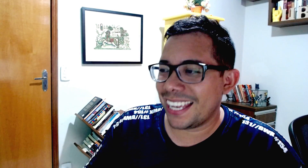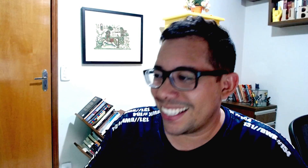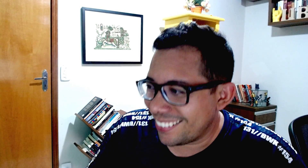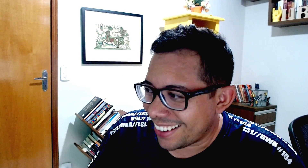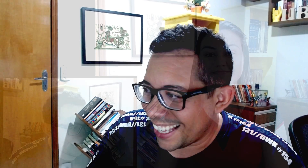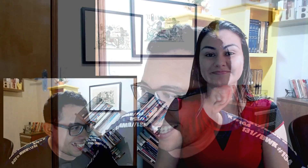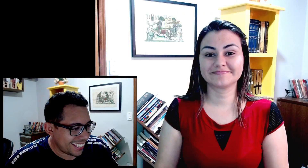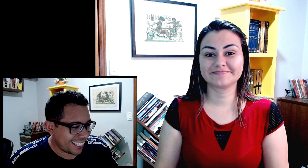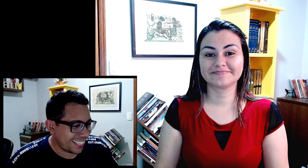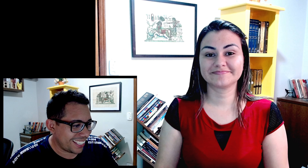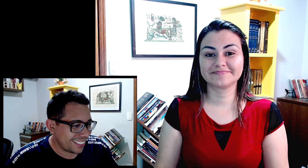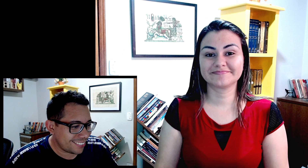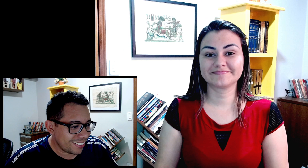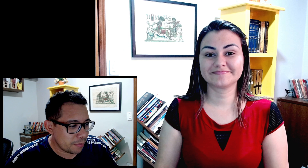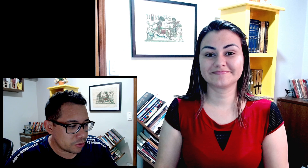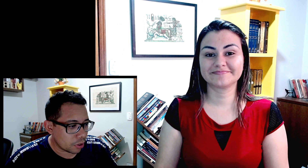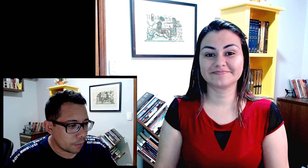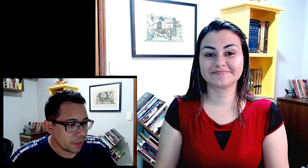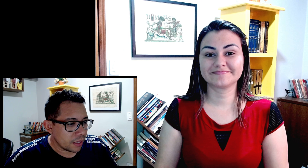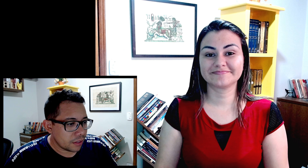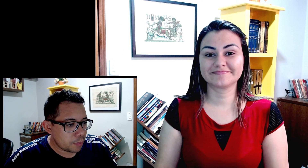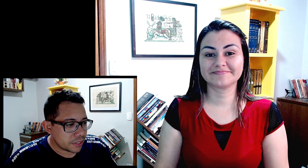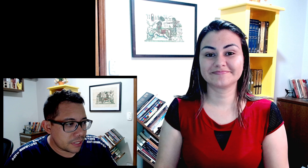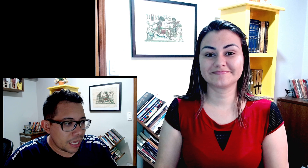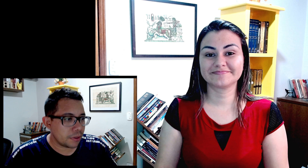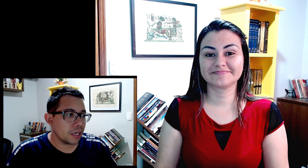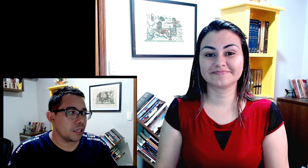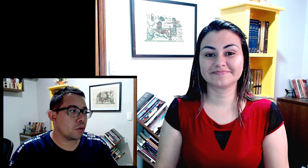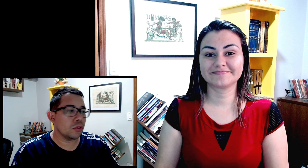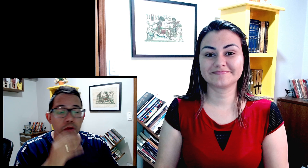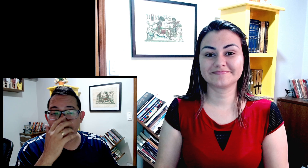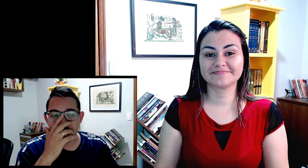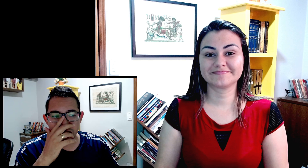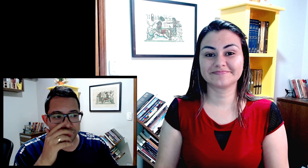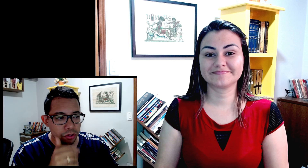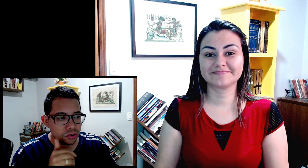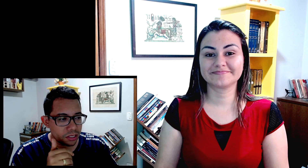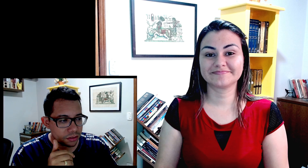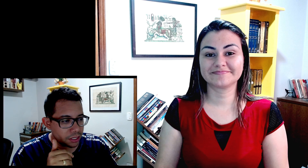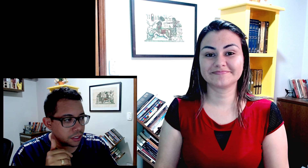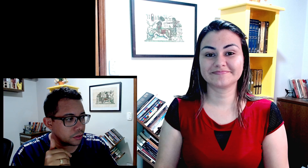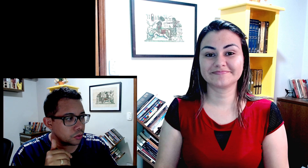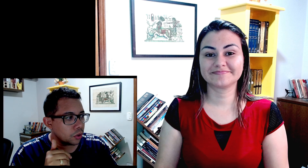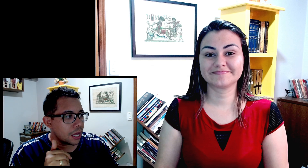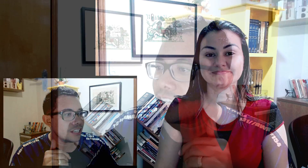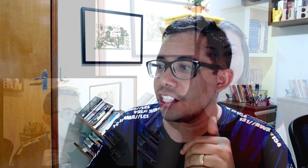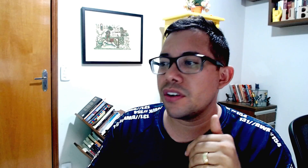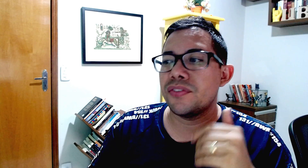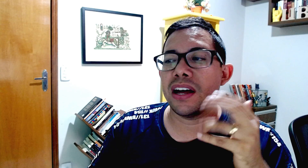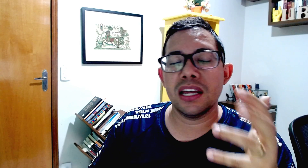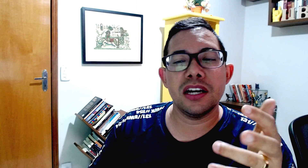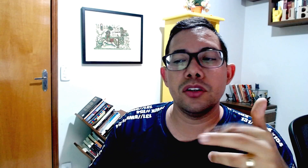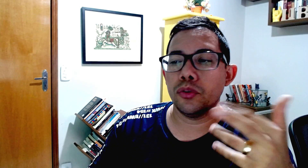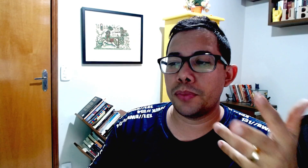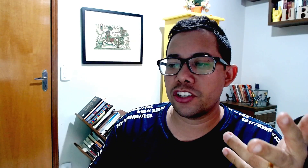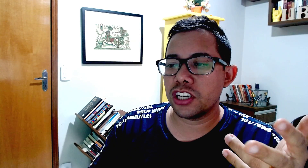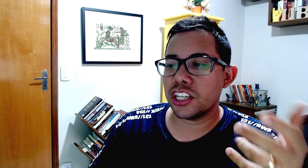Testamento. Aê, isso aí, pessoal. Vocês percebem que quanto mais a gente vai utilizando, a gente vai falando, praticando, a gente